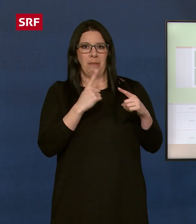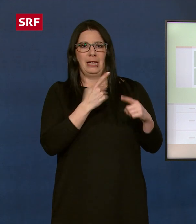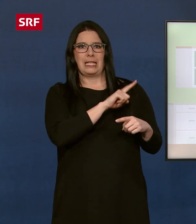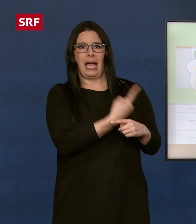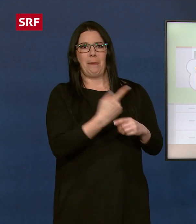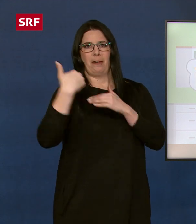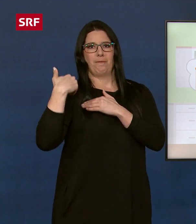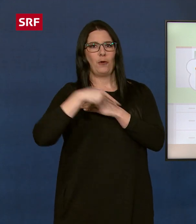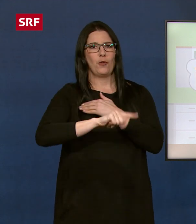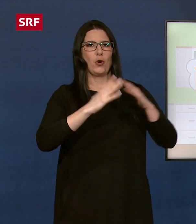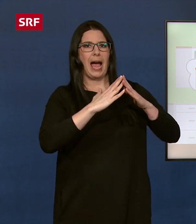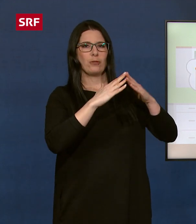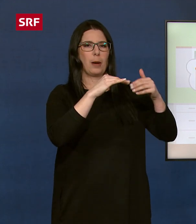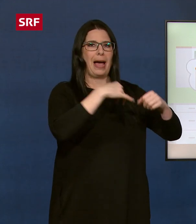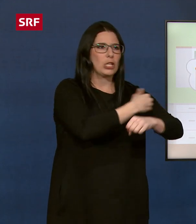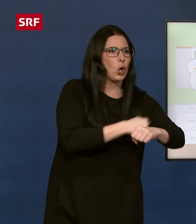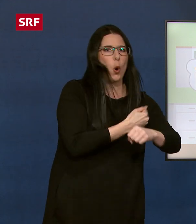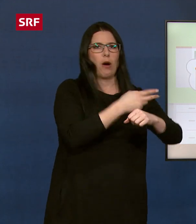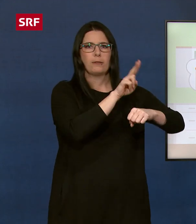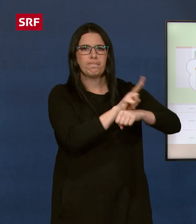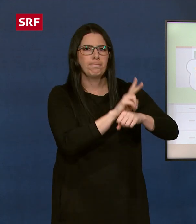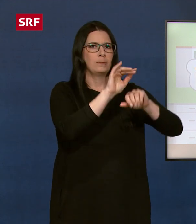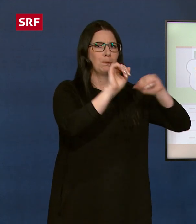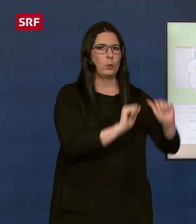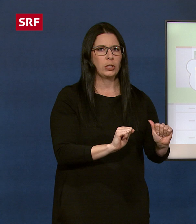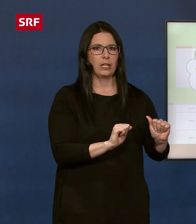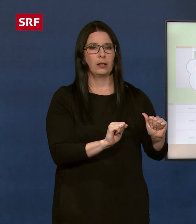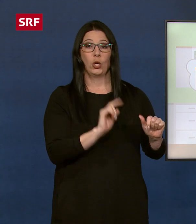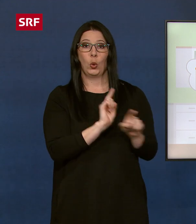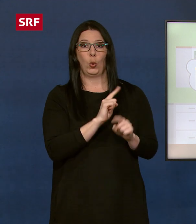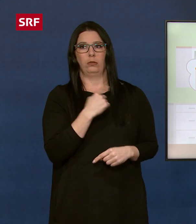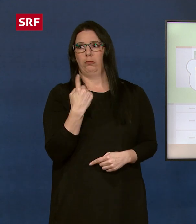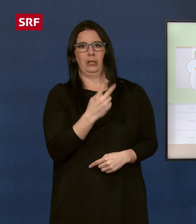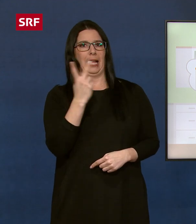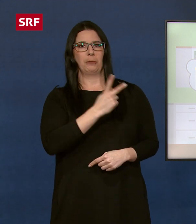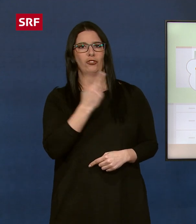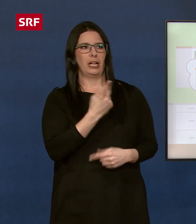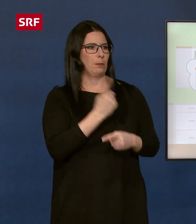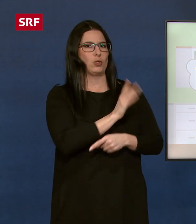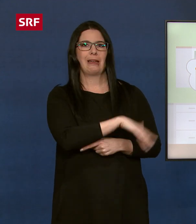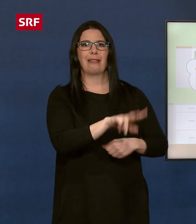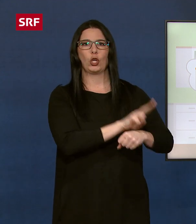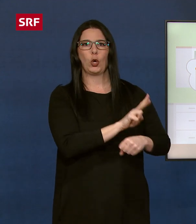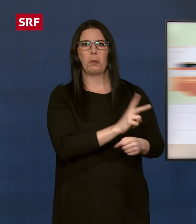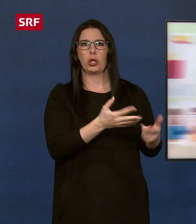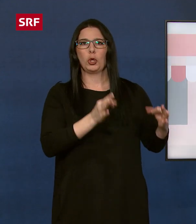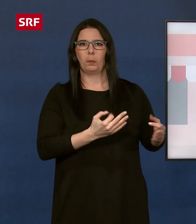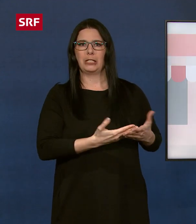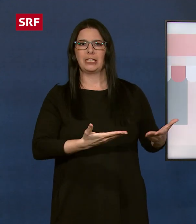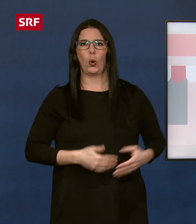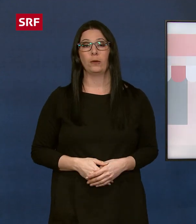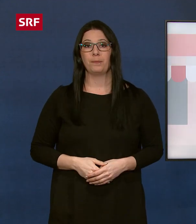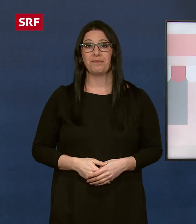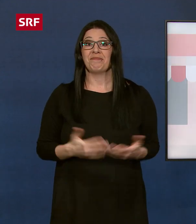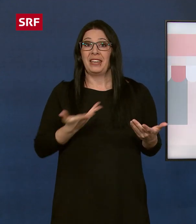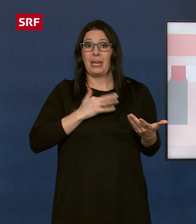Hausarbeiten wie Kochen und Putzen zuständig waren und dass sie sich ganz selbstverständlich um die Kinder kümmern mussten. Es